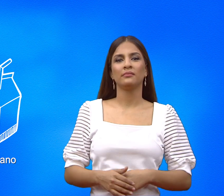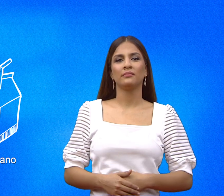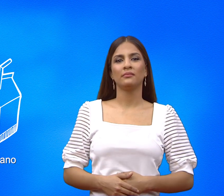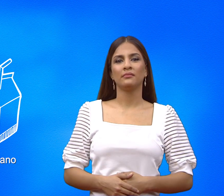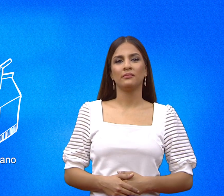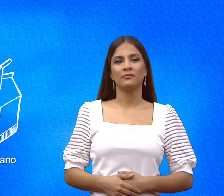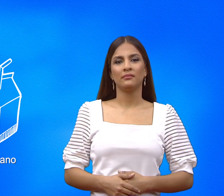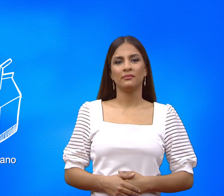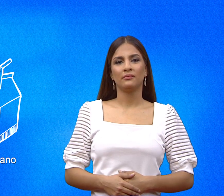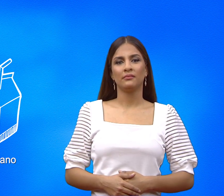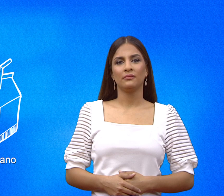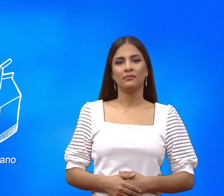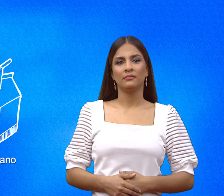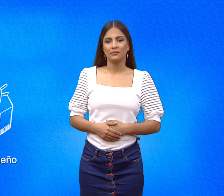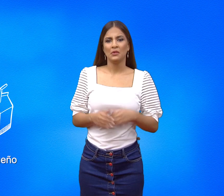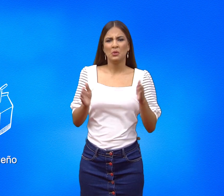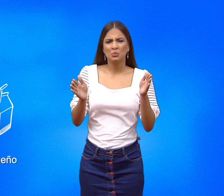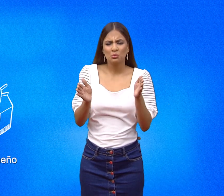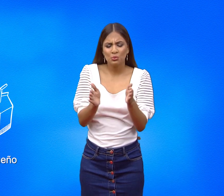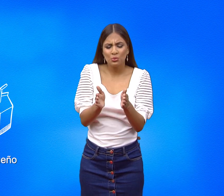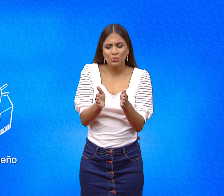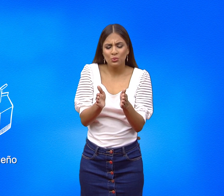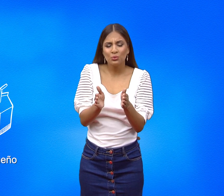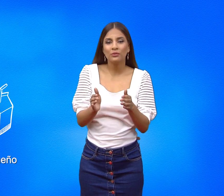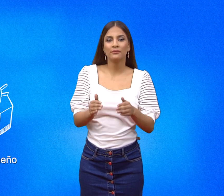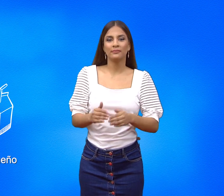mediano pequeño